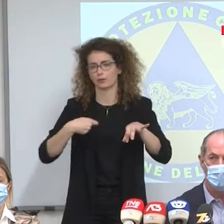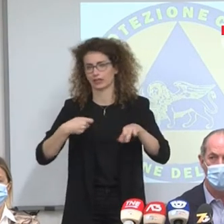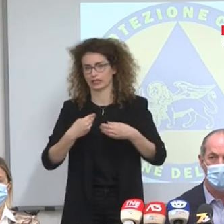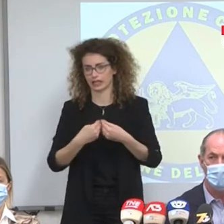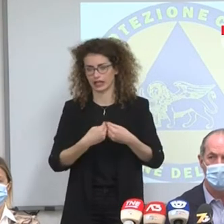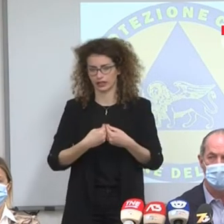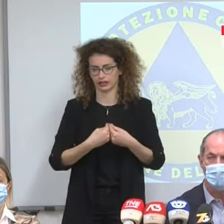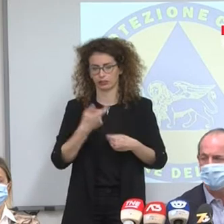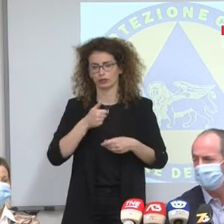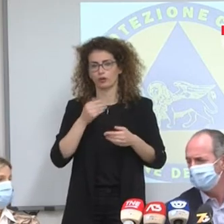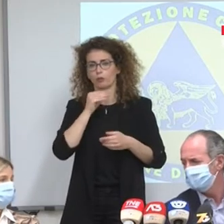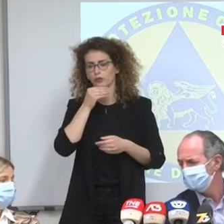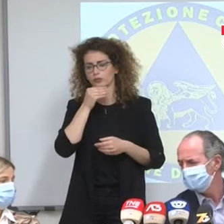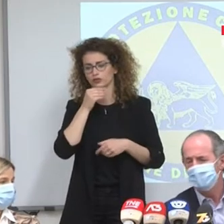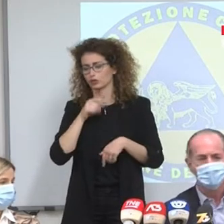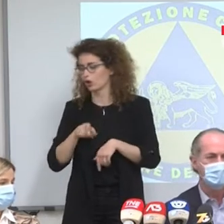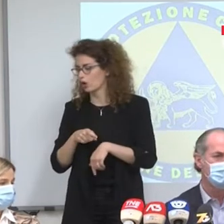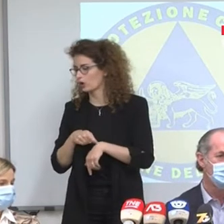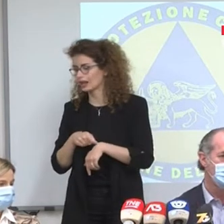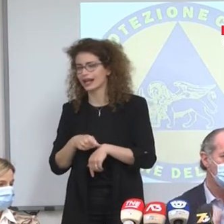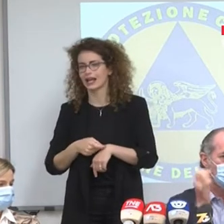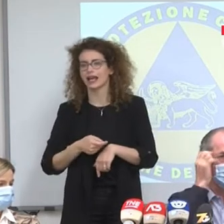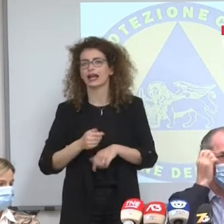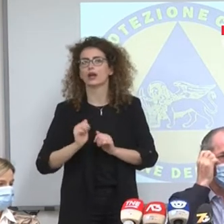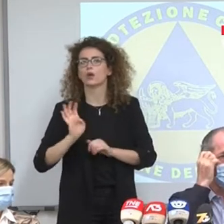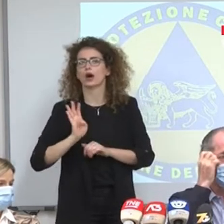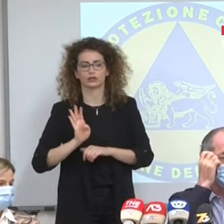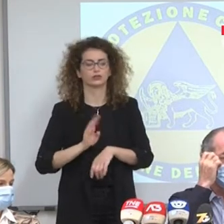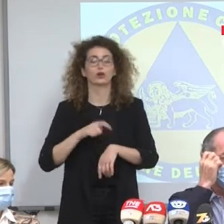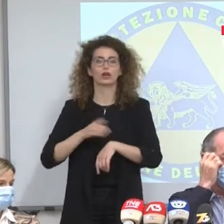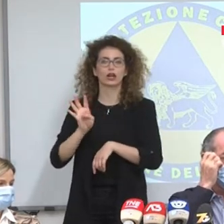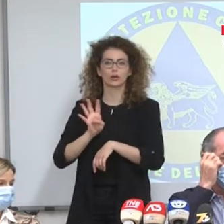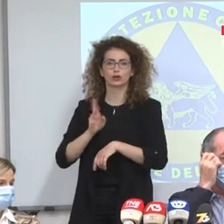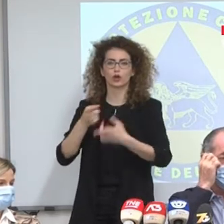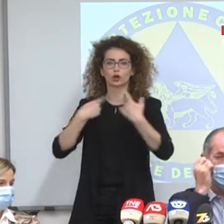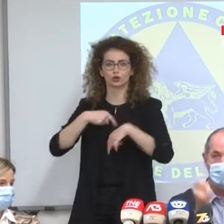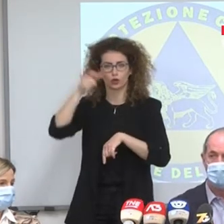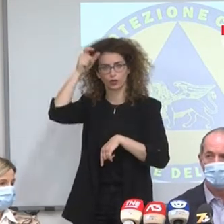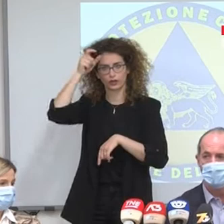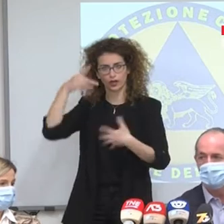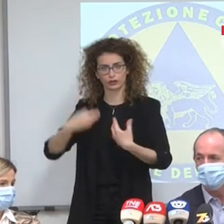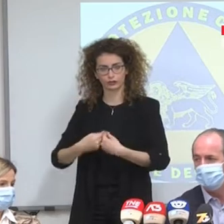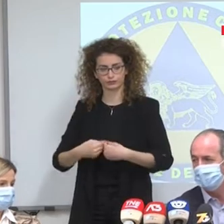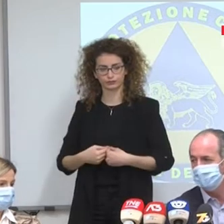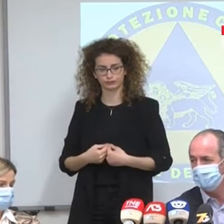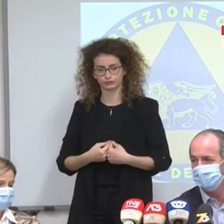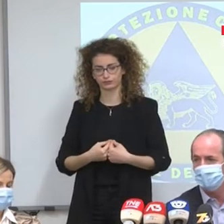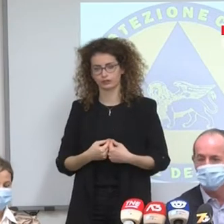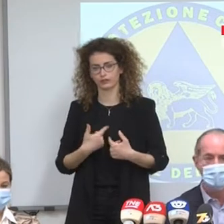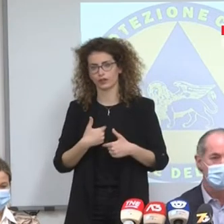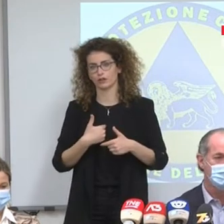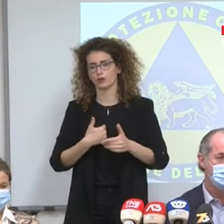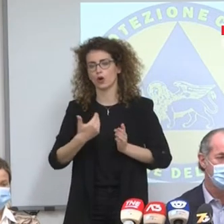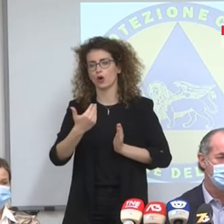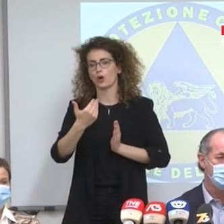perché poi pomeriggio alle 16 c'è la riunione col governo, quindi sul piano nazionale